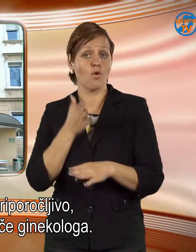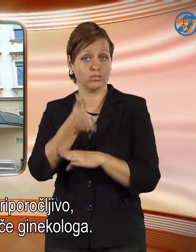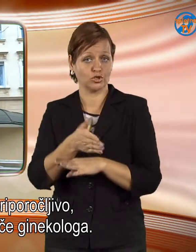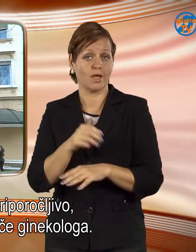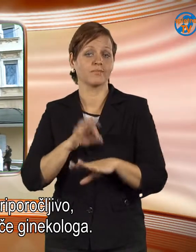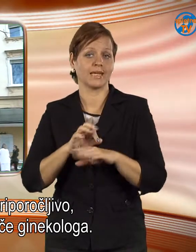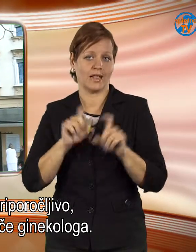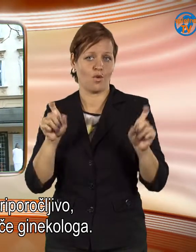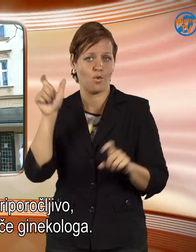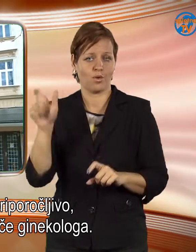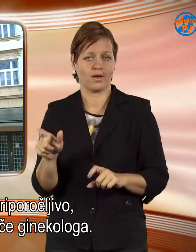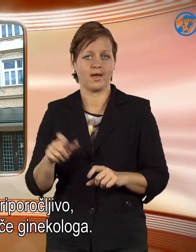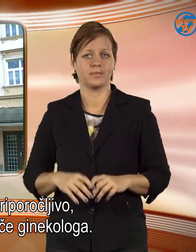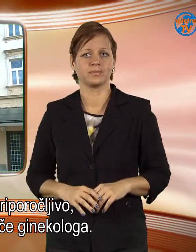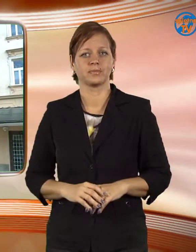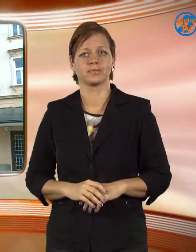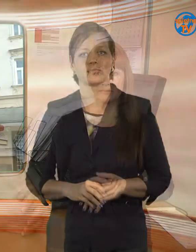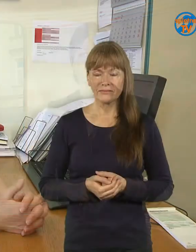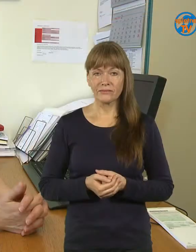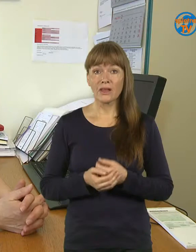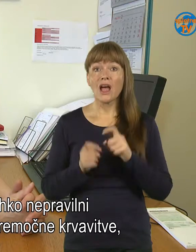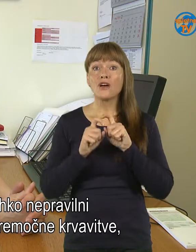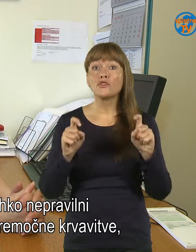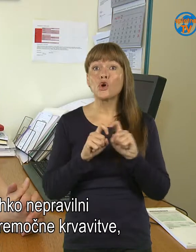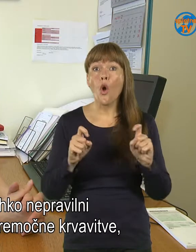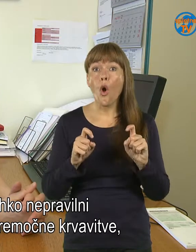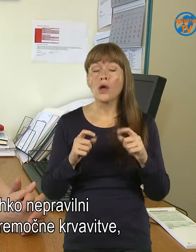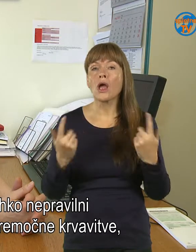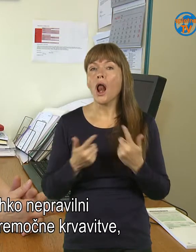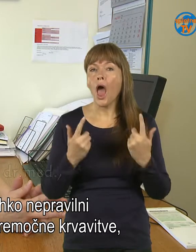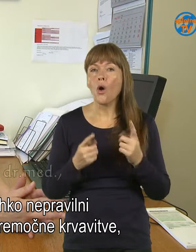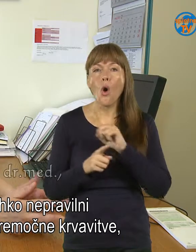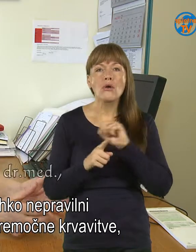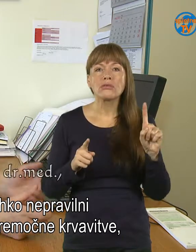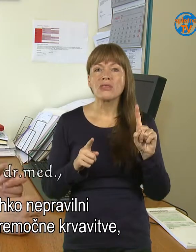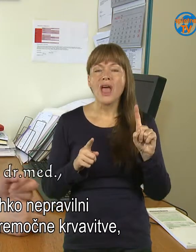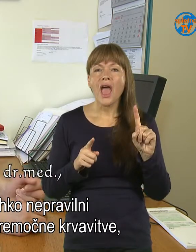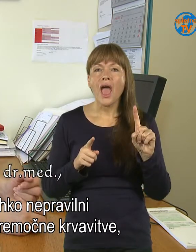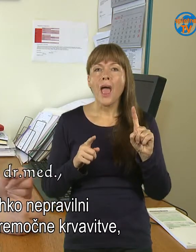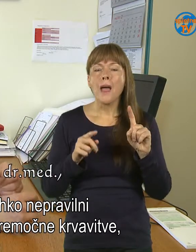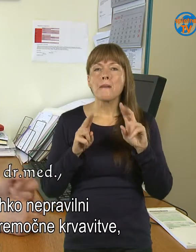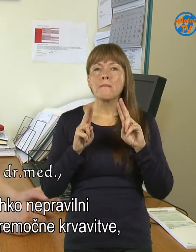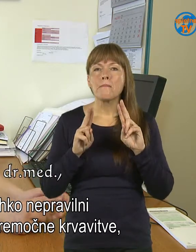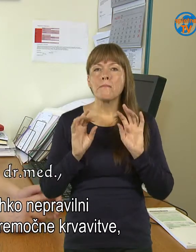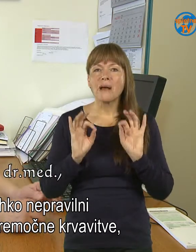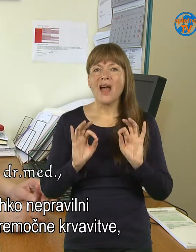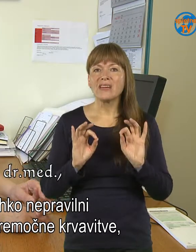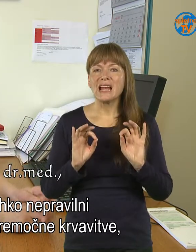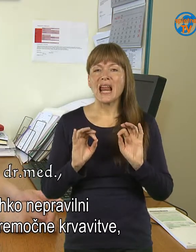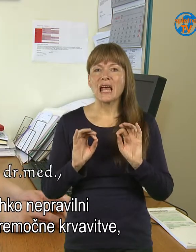obišče ginekologa. Ti vzroki so lahko nepravilen menstrualni ciklus, premočne